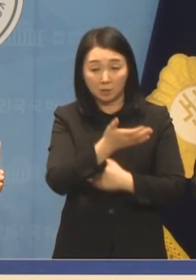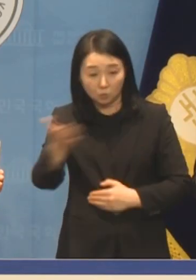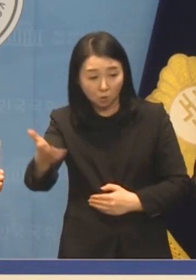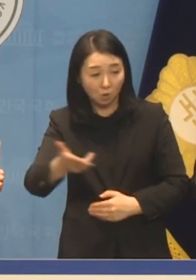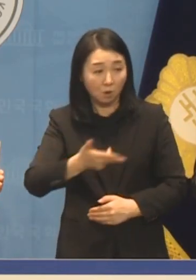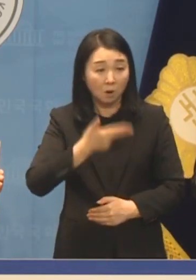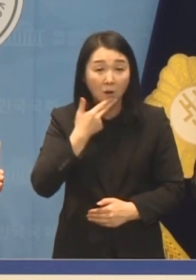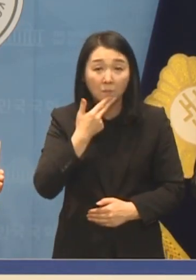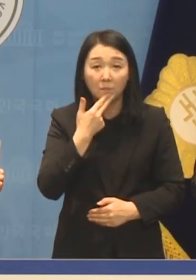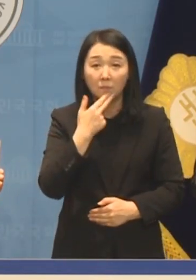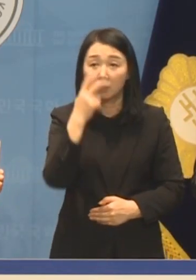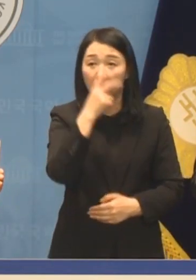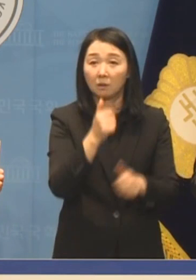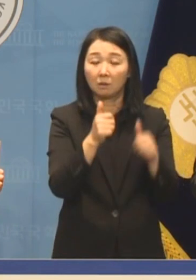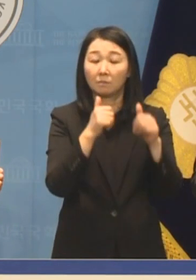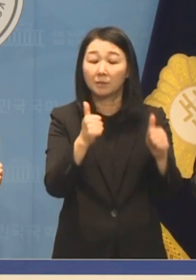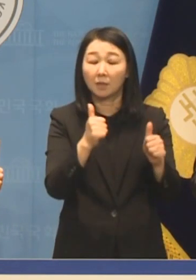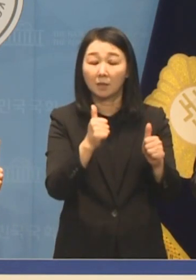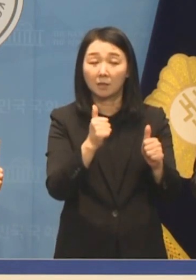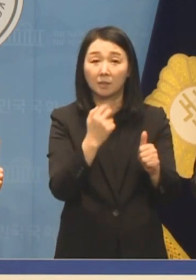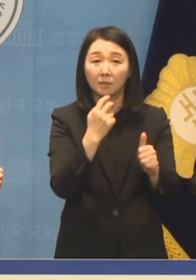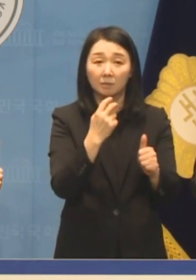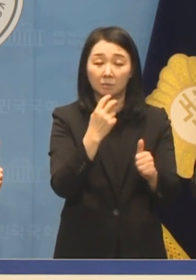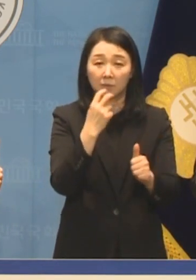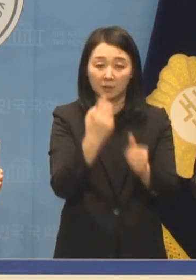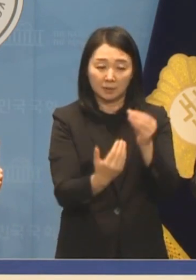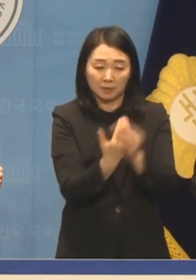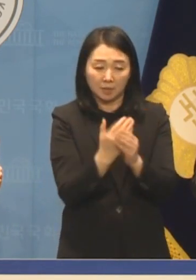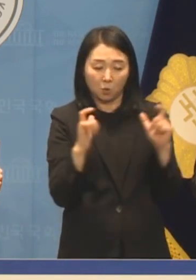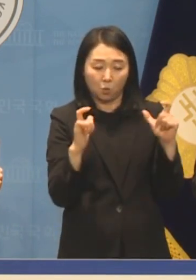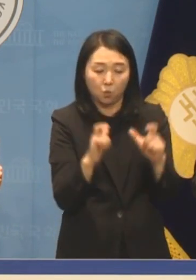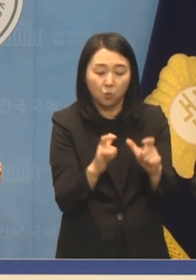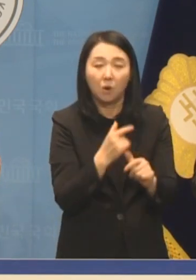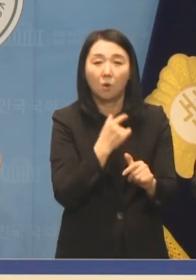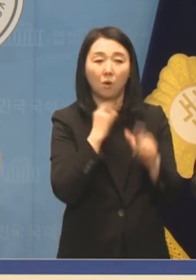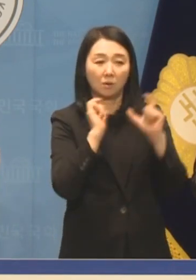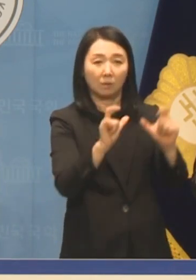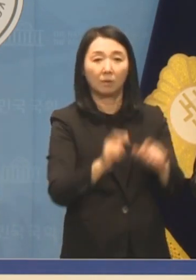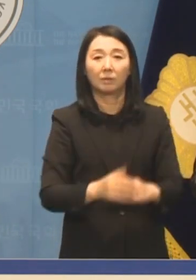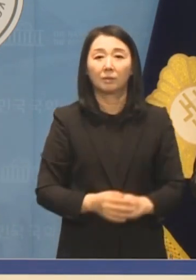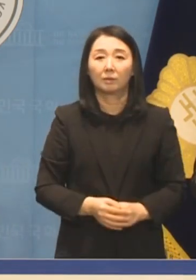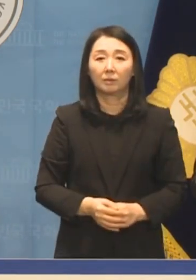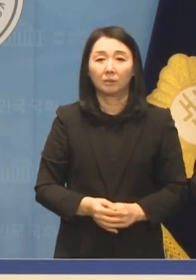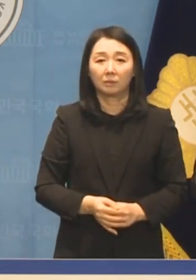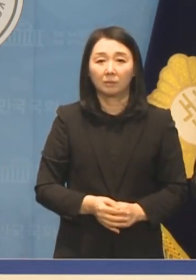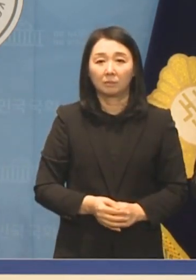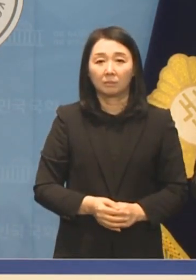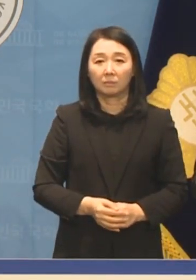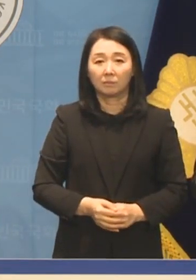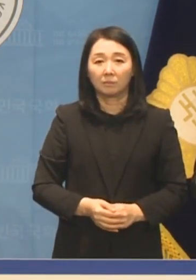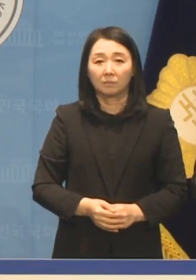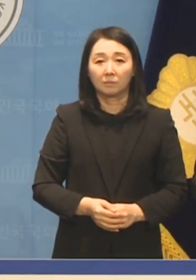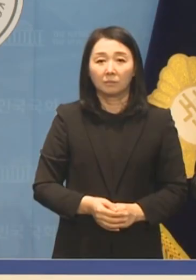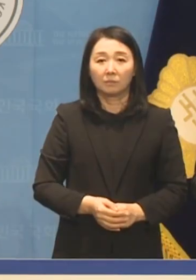않는다면 검찰이 축소하고 은폐하는 것이다. 이렇게 경고하겠습니다.